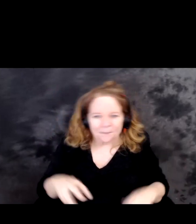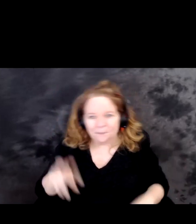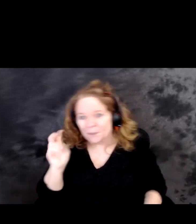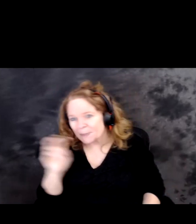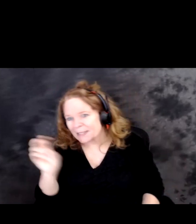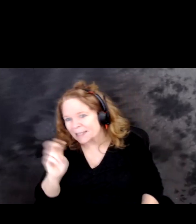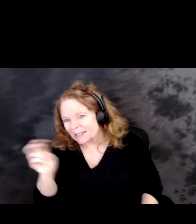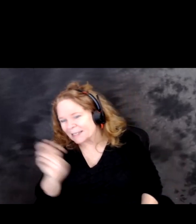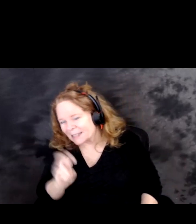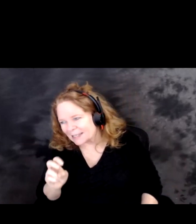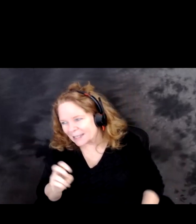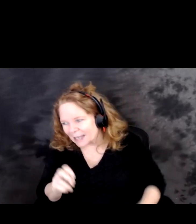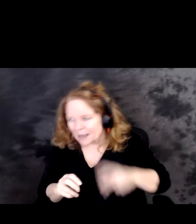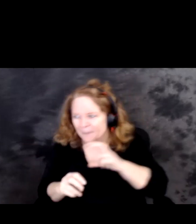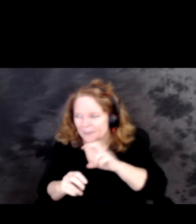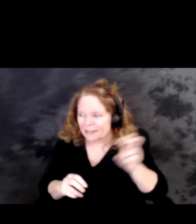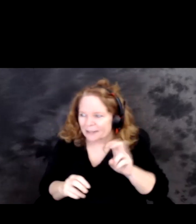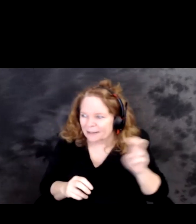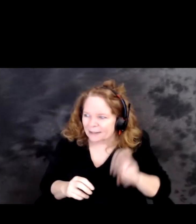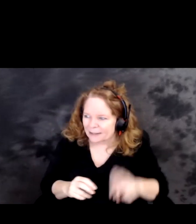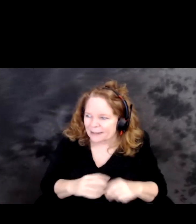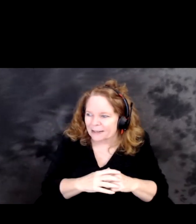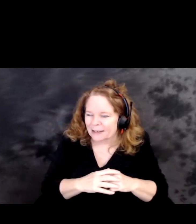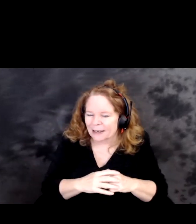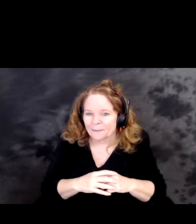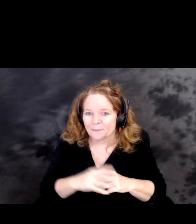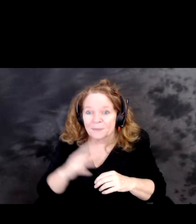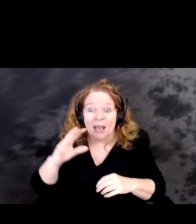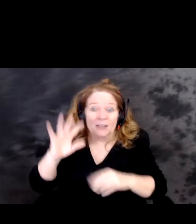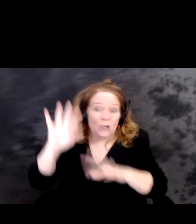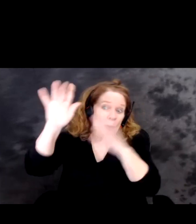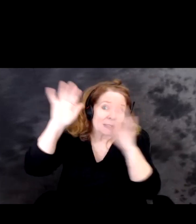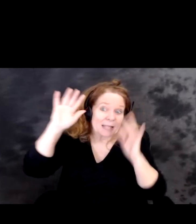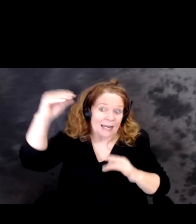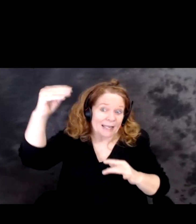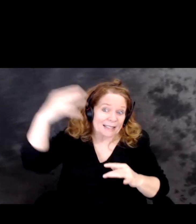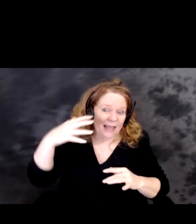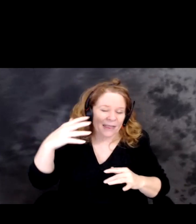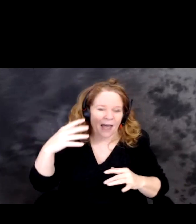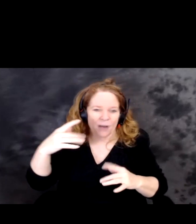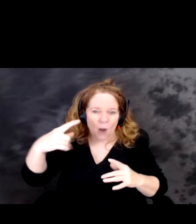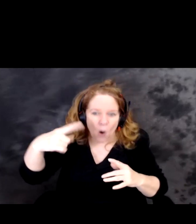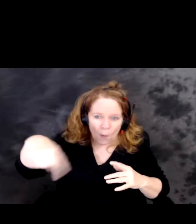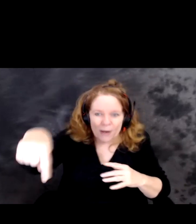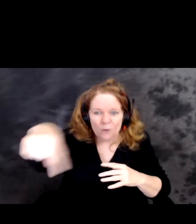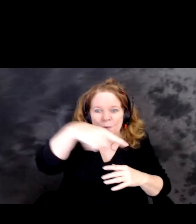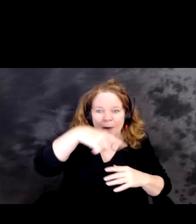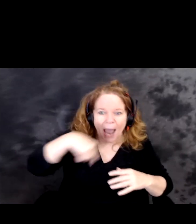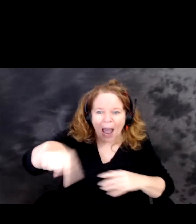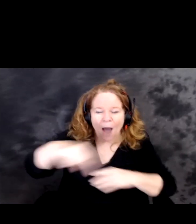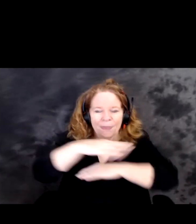sol, dijo la princesa Peggy. Bzz, bzz, bzz, dijo la abeja Sunny